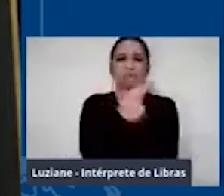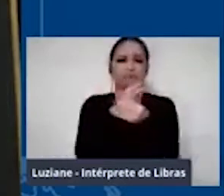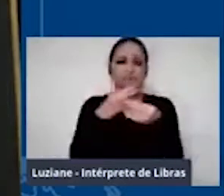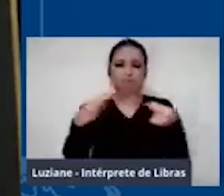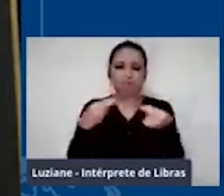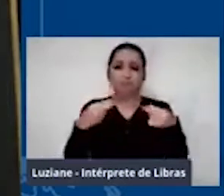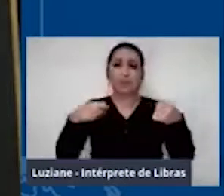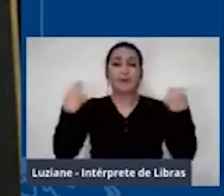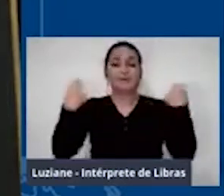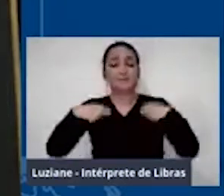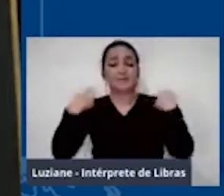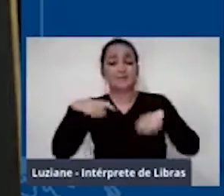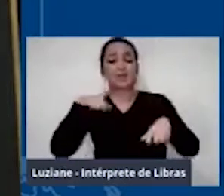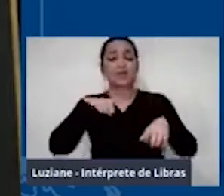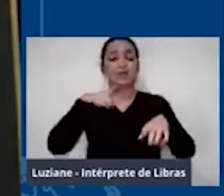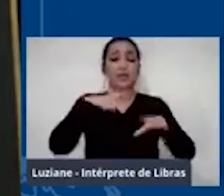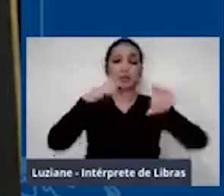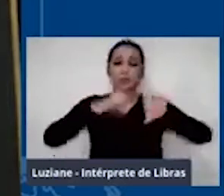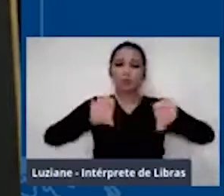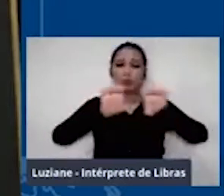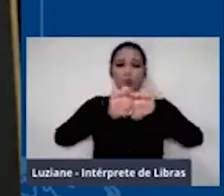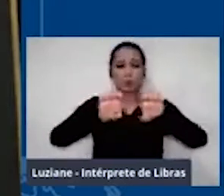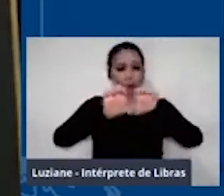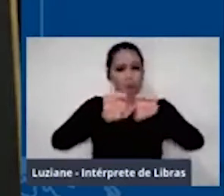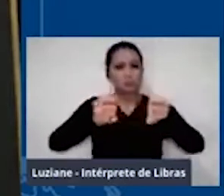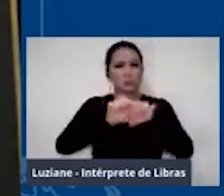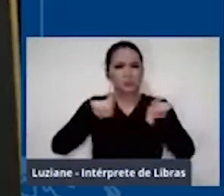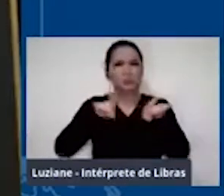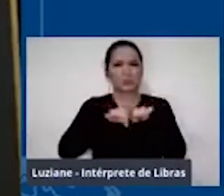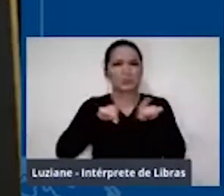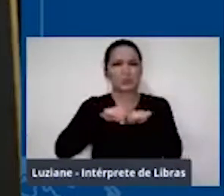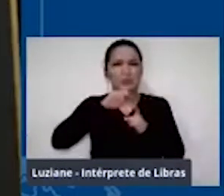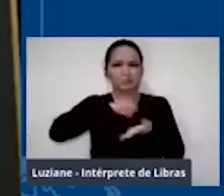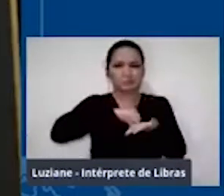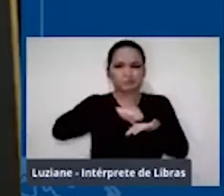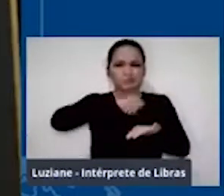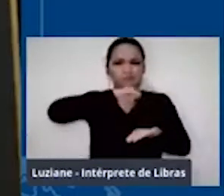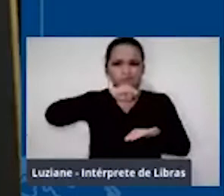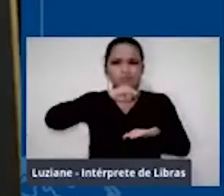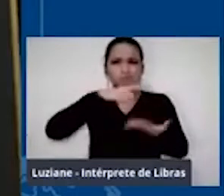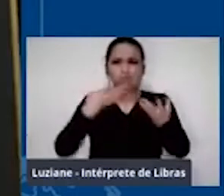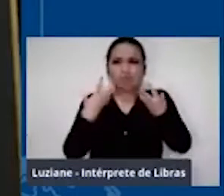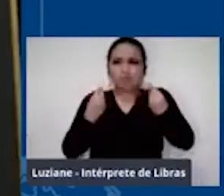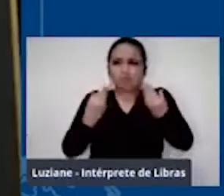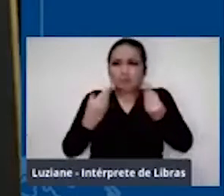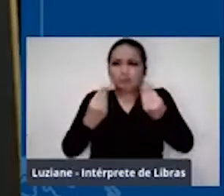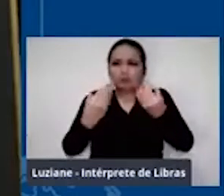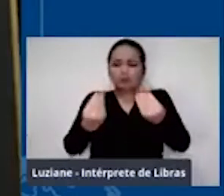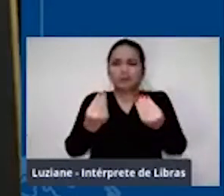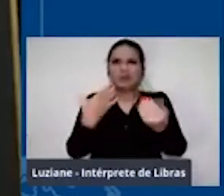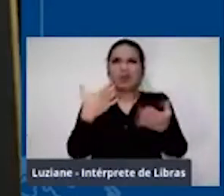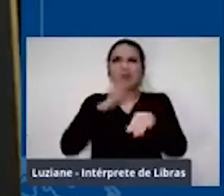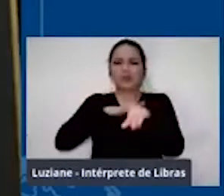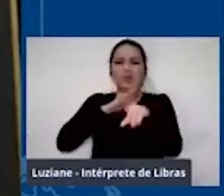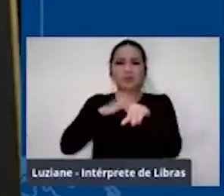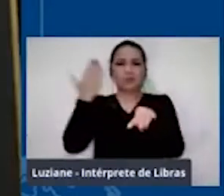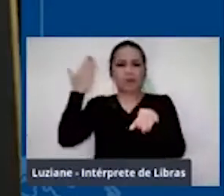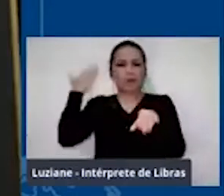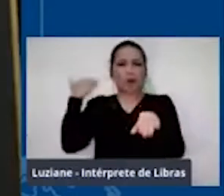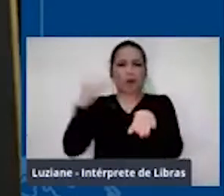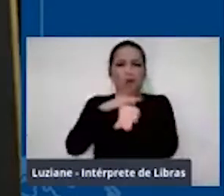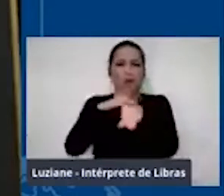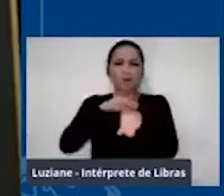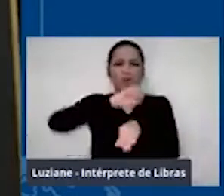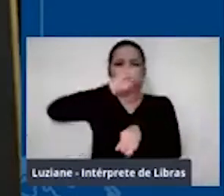estrutura tributária gigantesca. Eu lembro bem que, antigamente, há um tempo atrás, eu falava com o Dr. Jorge Johan